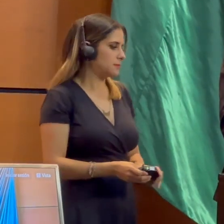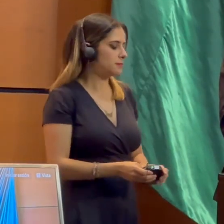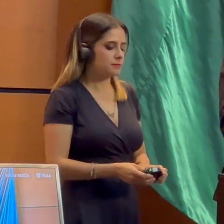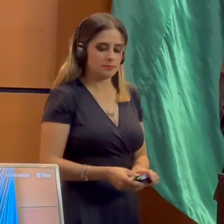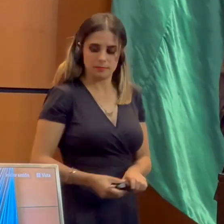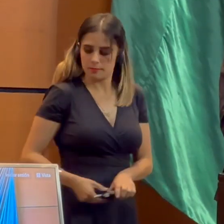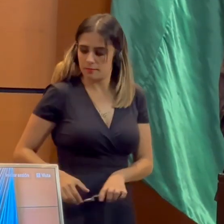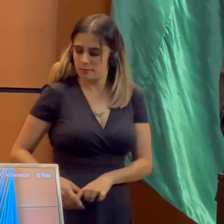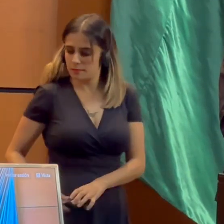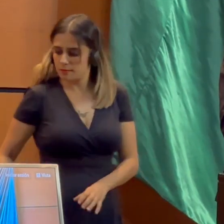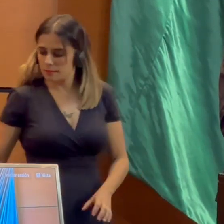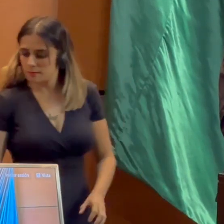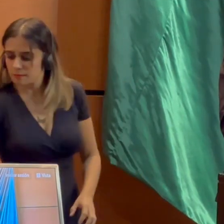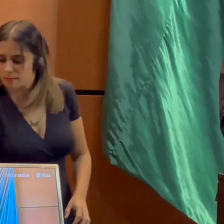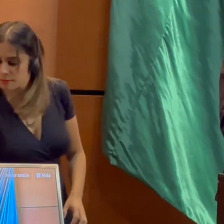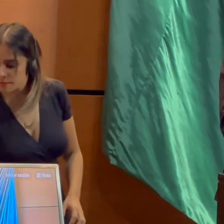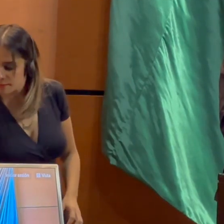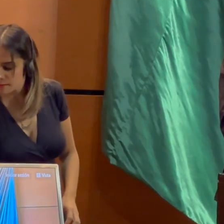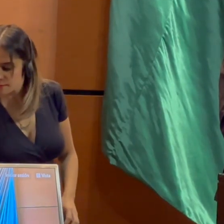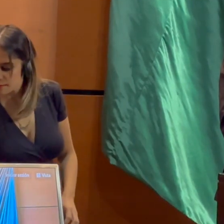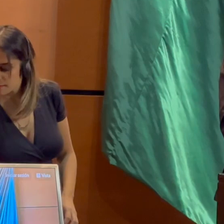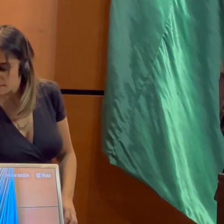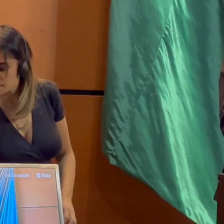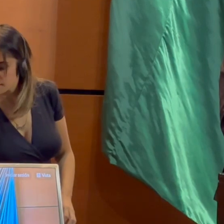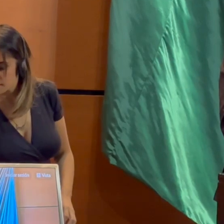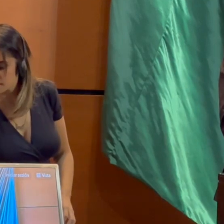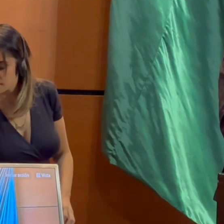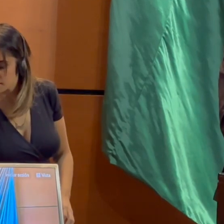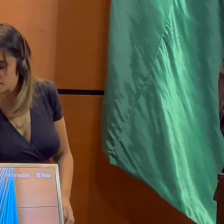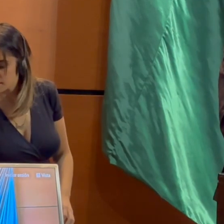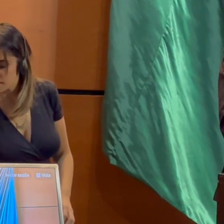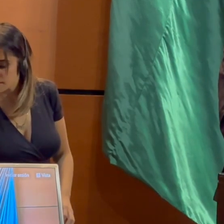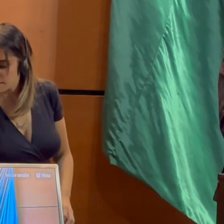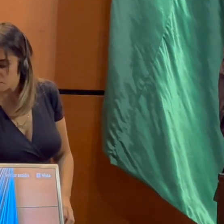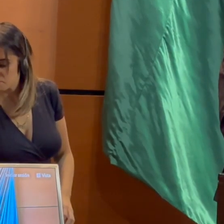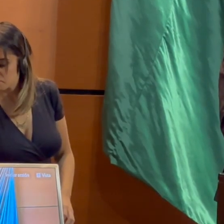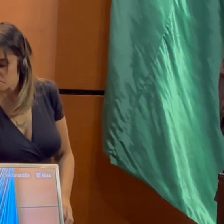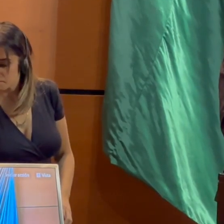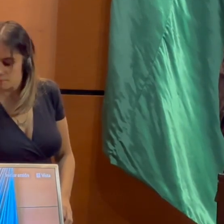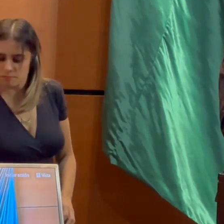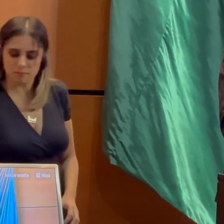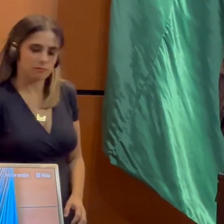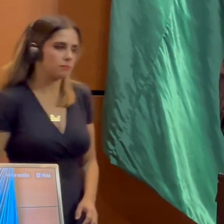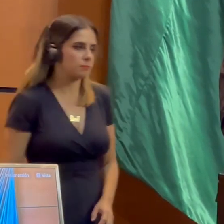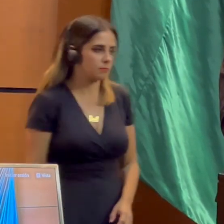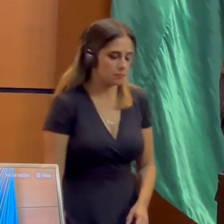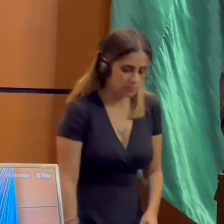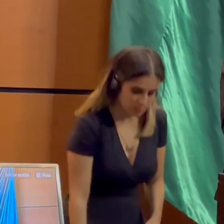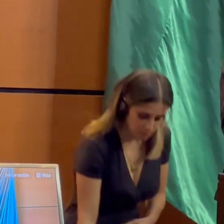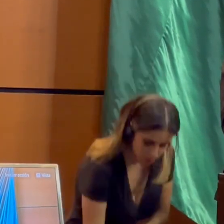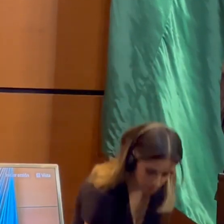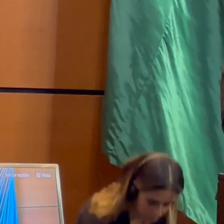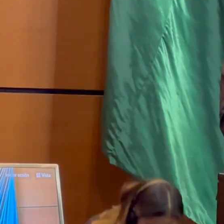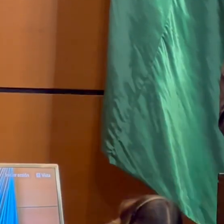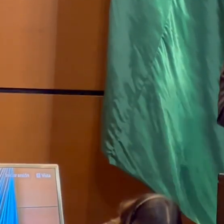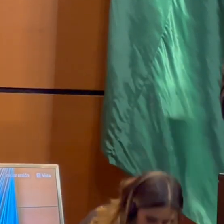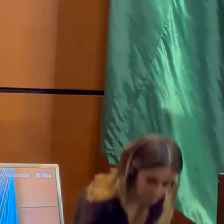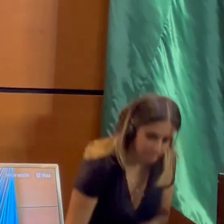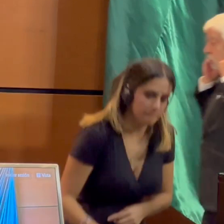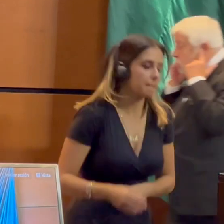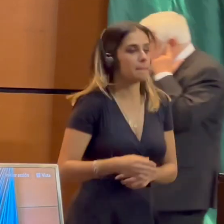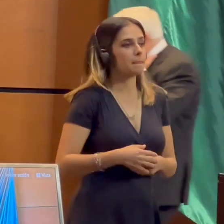てお招きをいただきました。大変光栄に思っております。